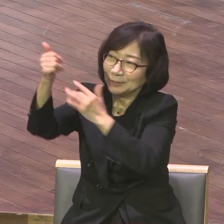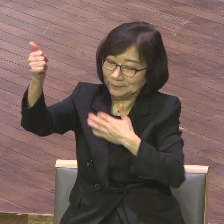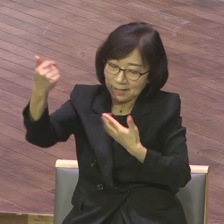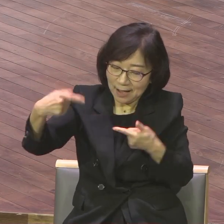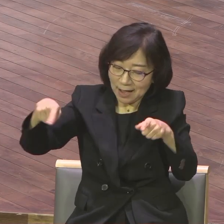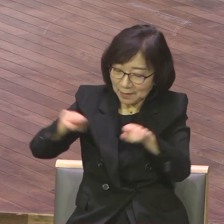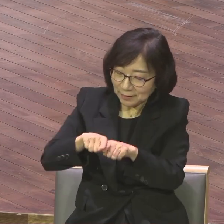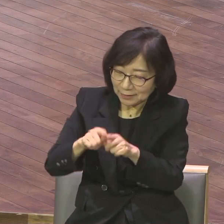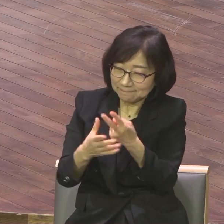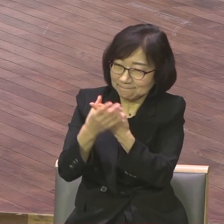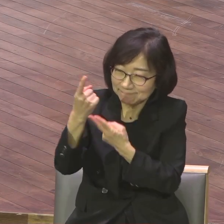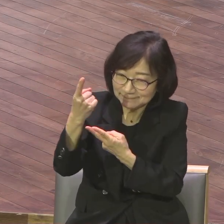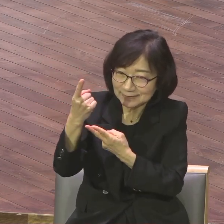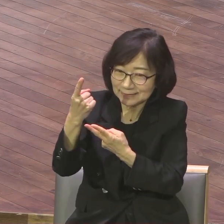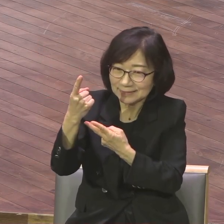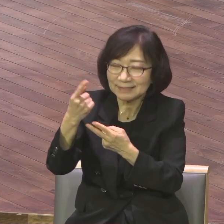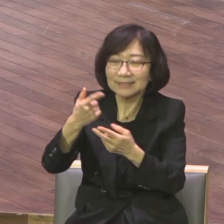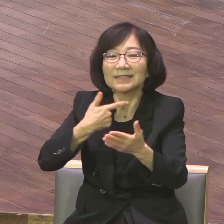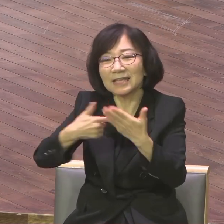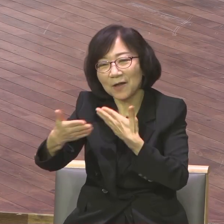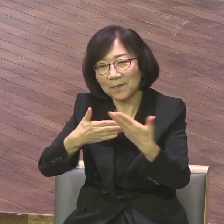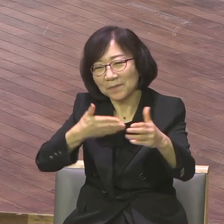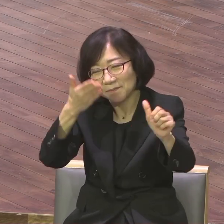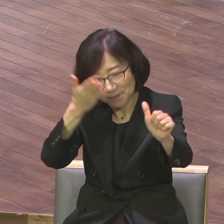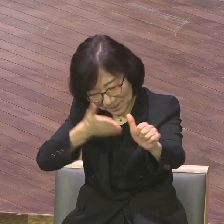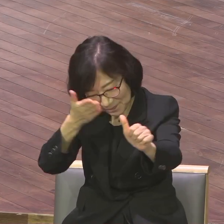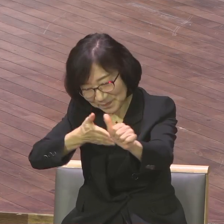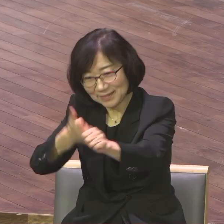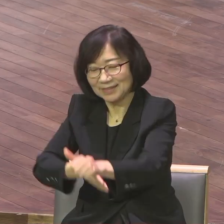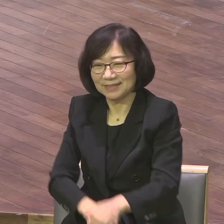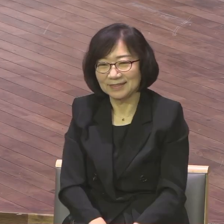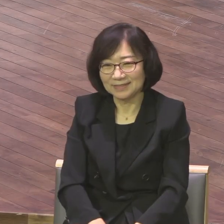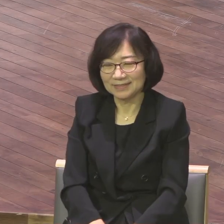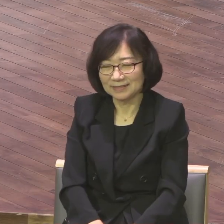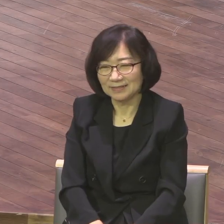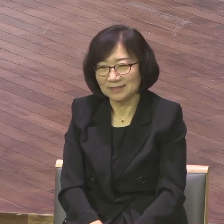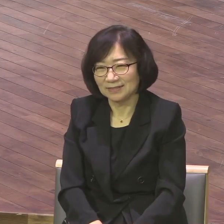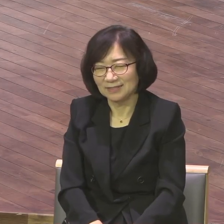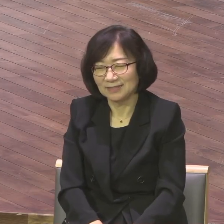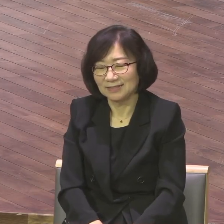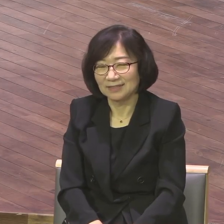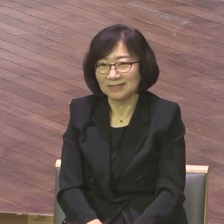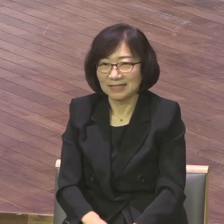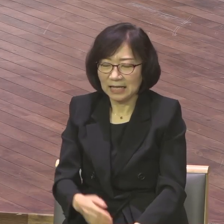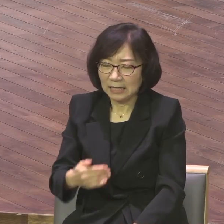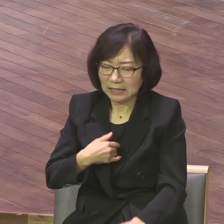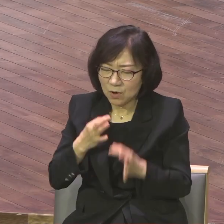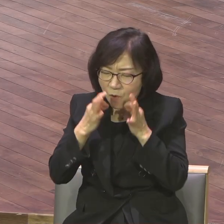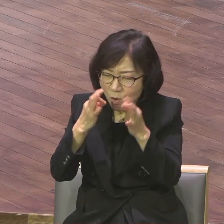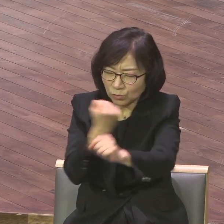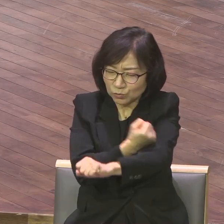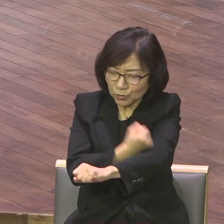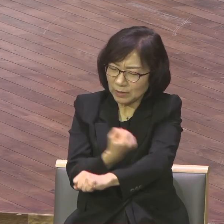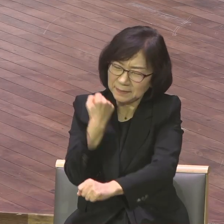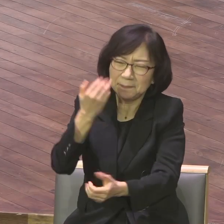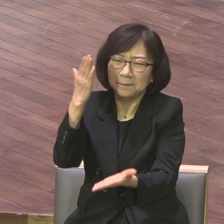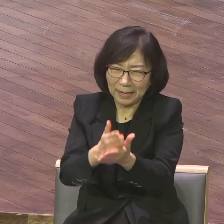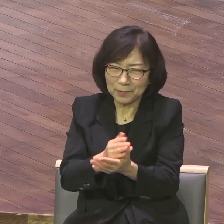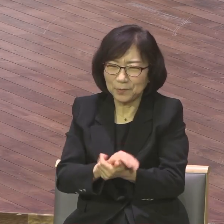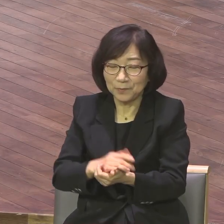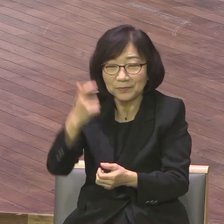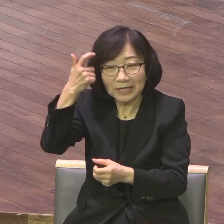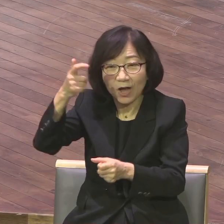확실히 체험하는 삶을 살아라. 영적 대진표를 바꾸세요. 영적 대진표를